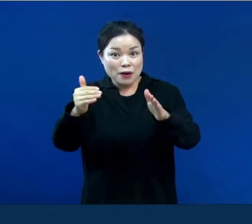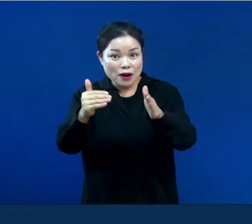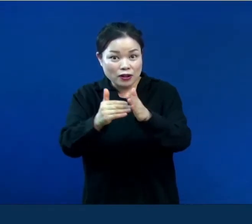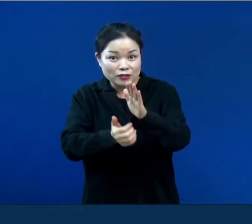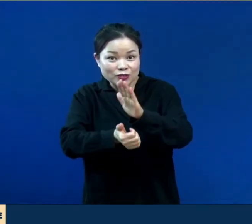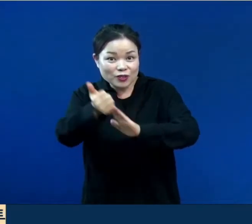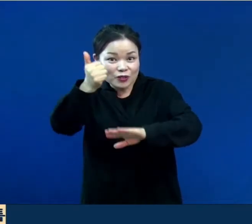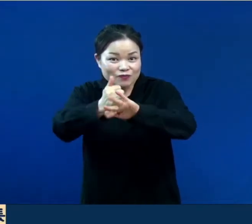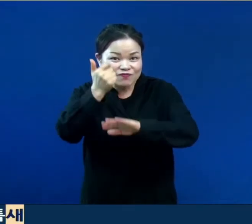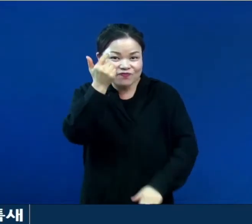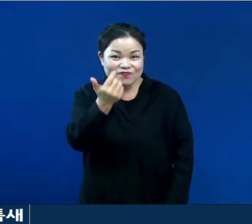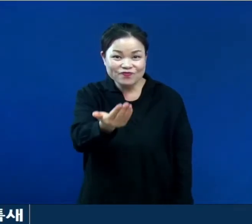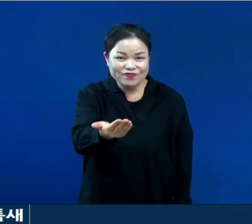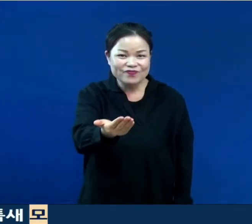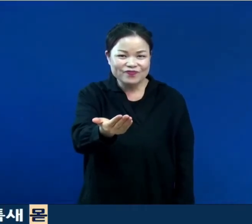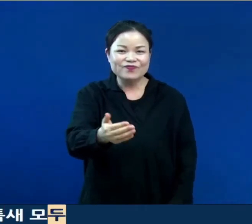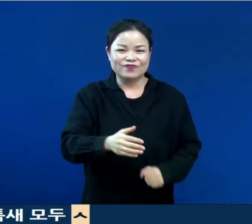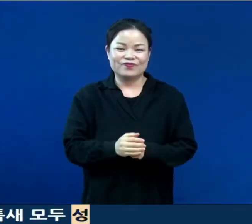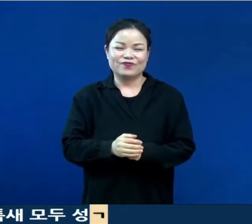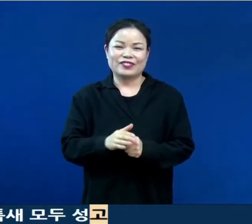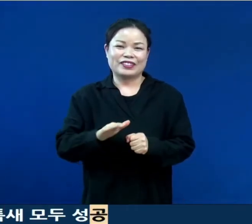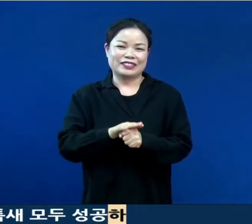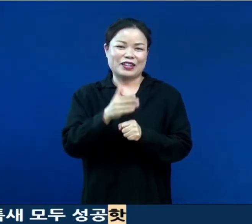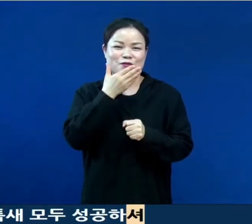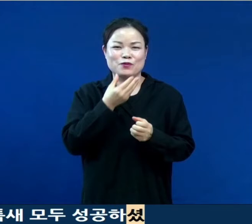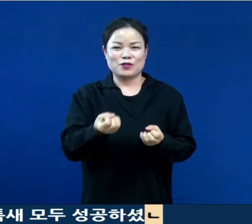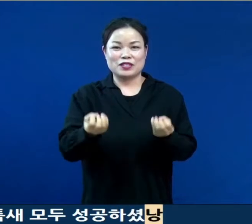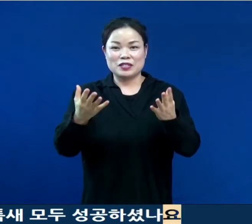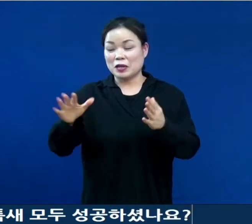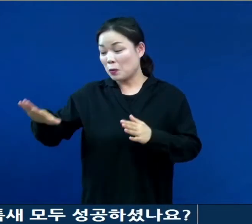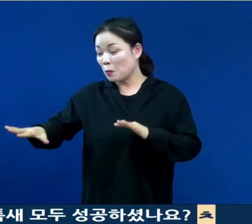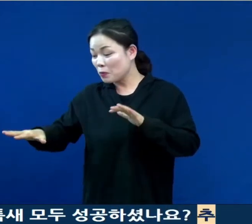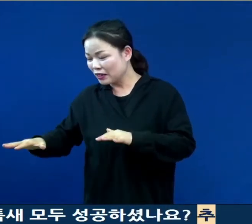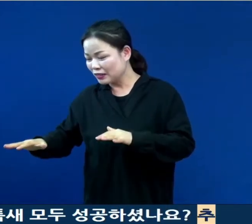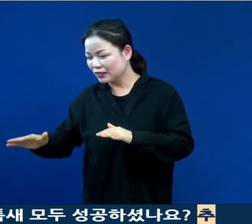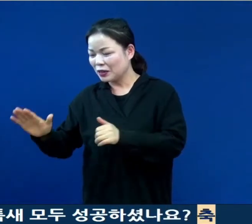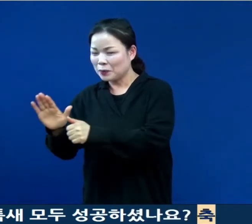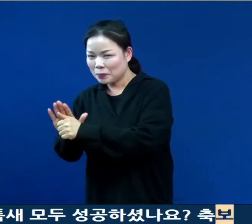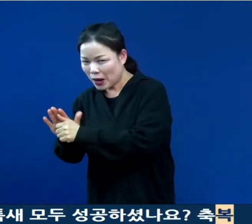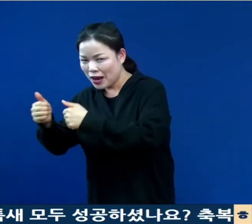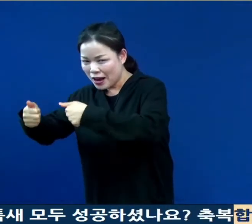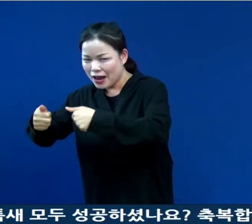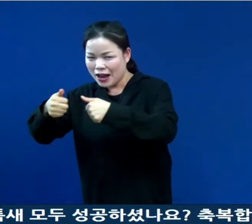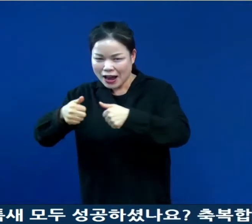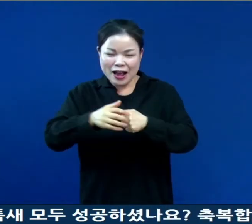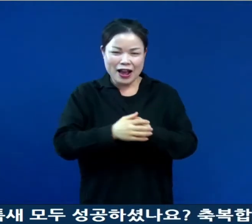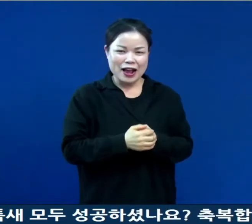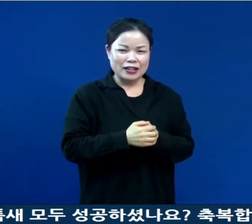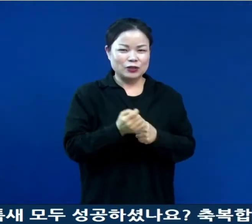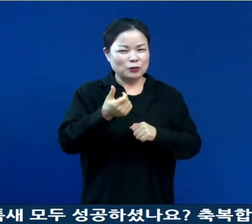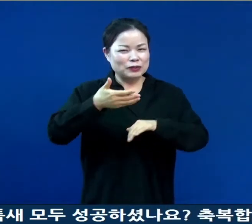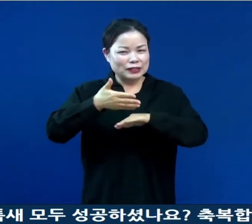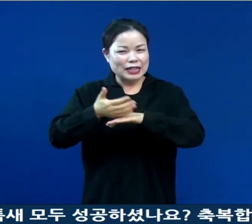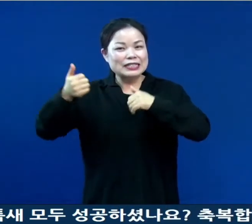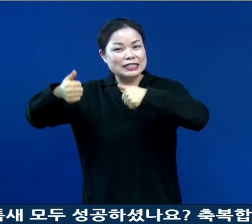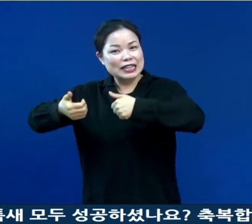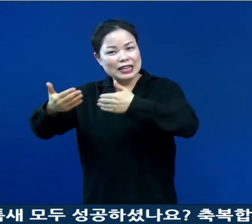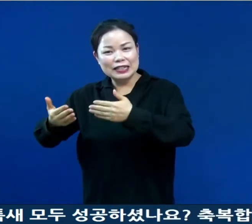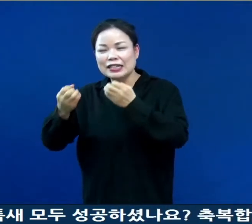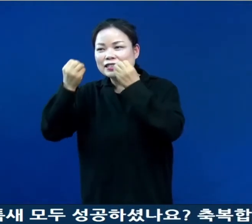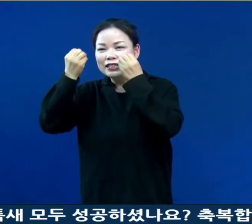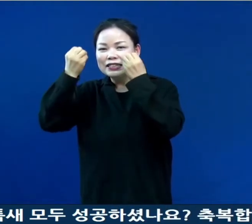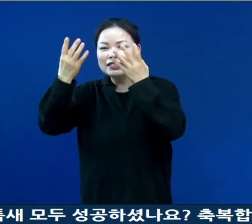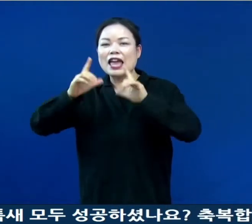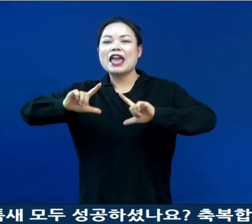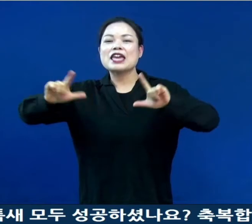여러분 성공하셨죠? 예, 여러분 사랑하고 축복합니다. 우리 옆에 계시는 분들 격려해 주시고 이렇게 좀 늦었지만 인사하겠습니다. 새해 복